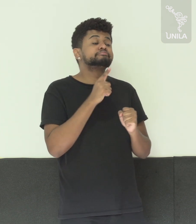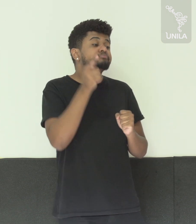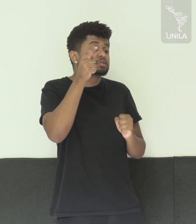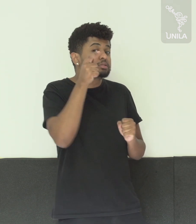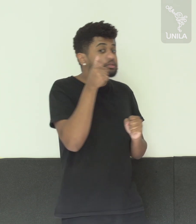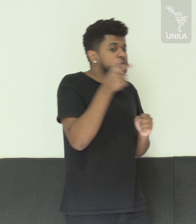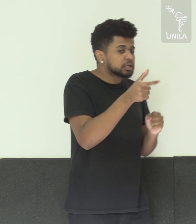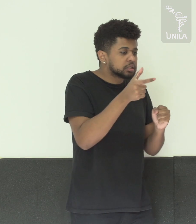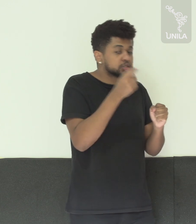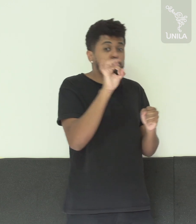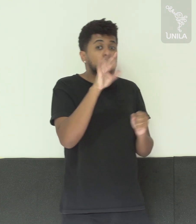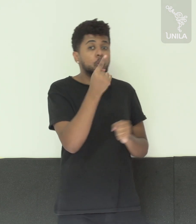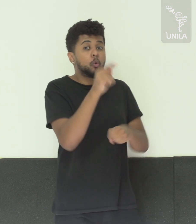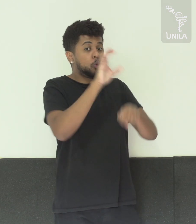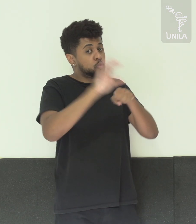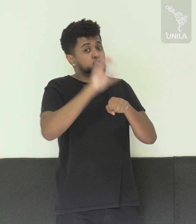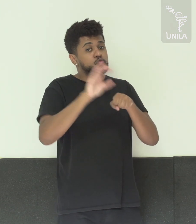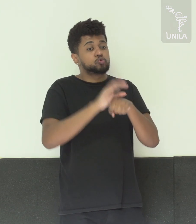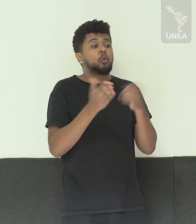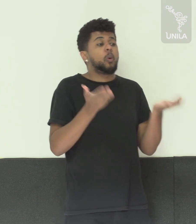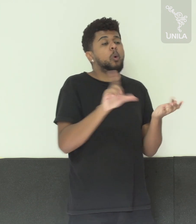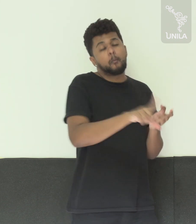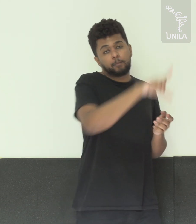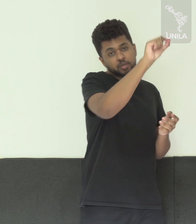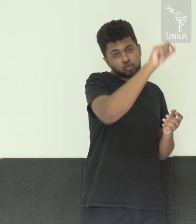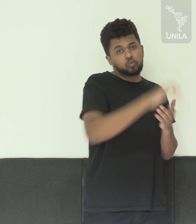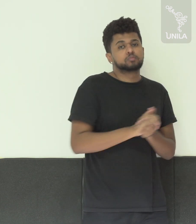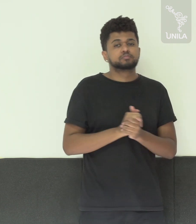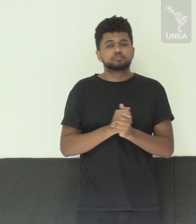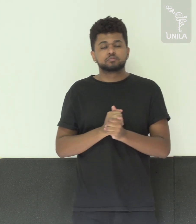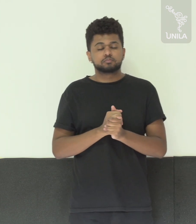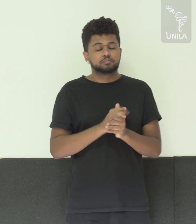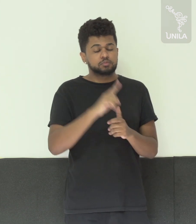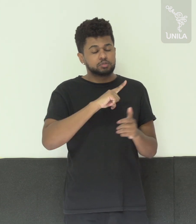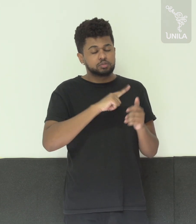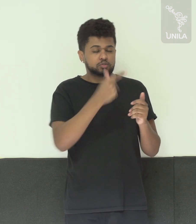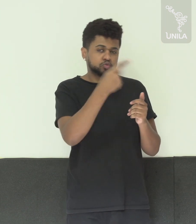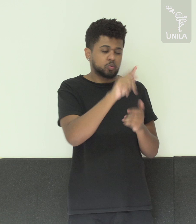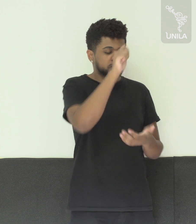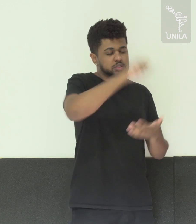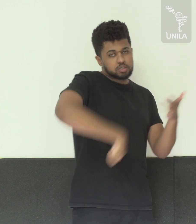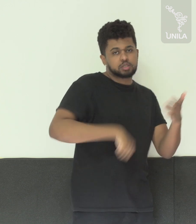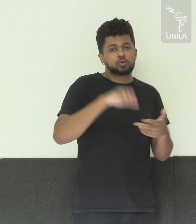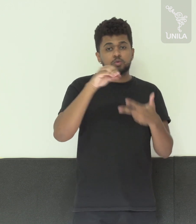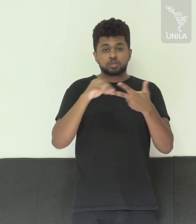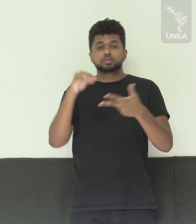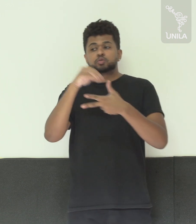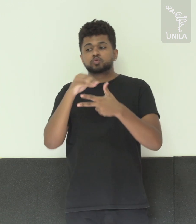interesse em apenas um dos cursos para o qual optou por concorrer em sua inscrição ao